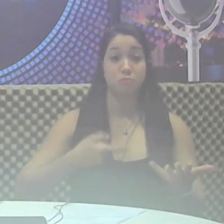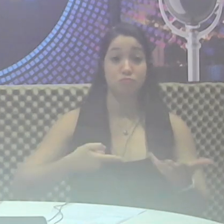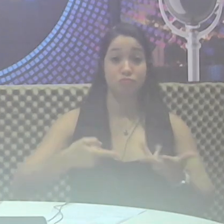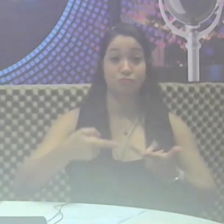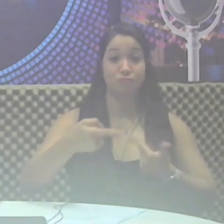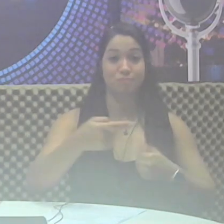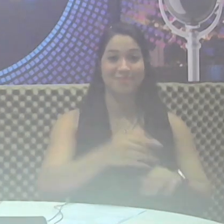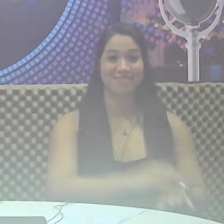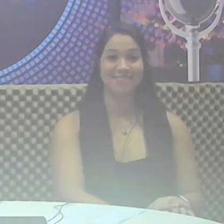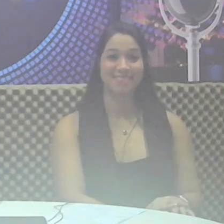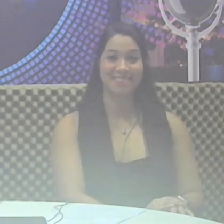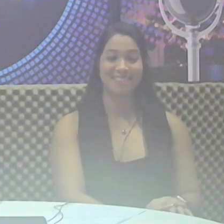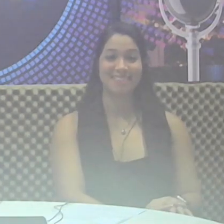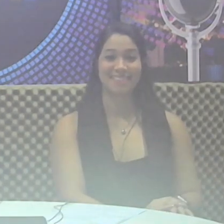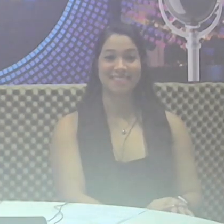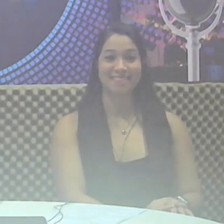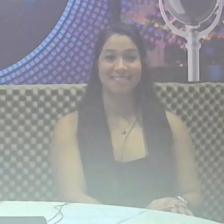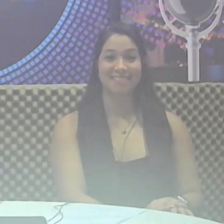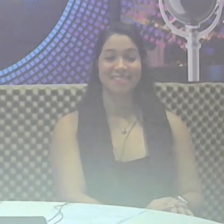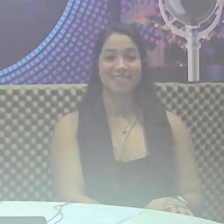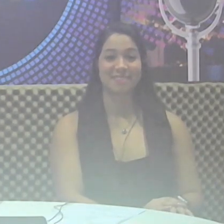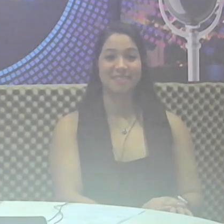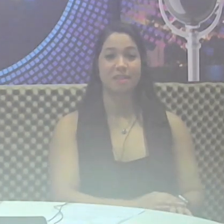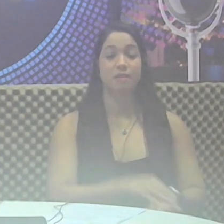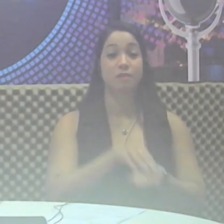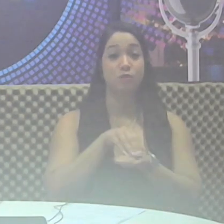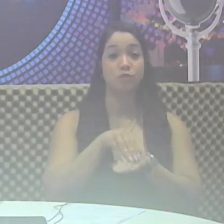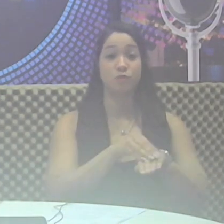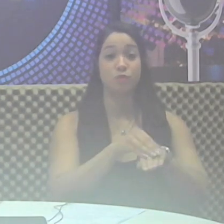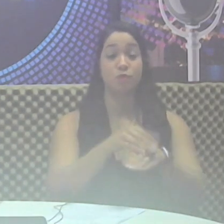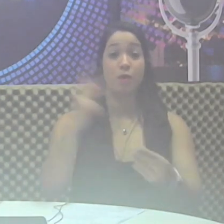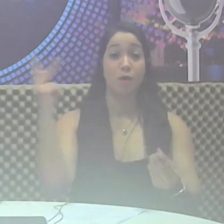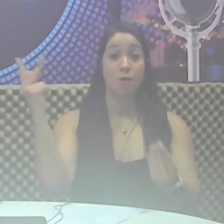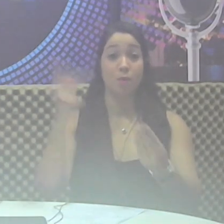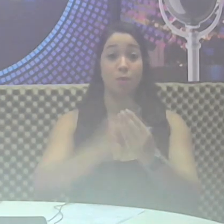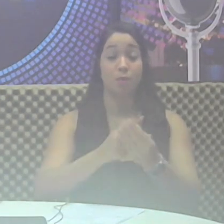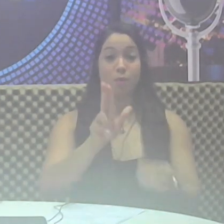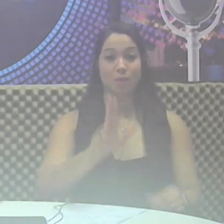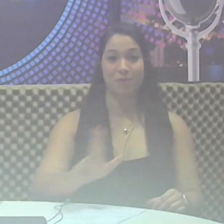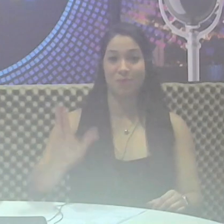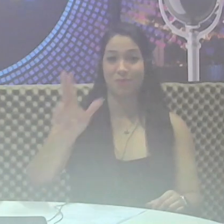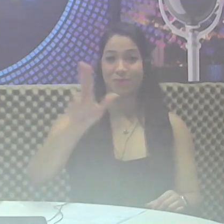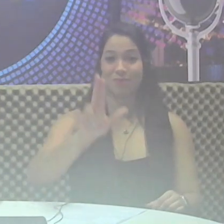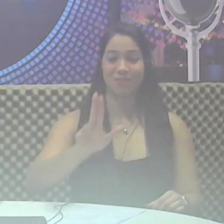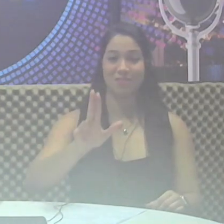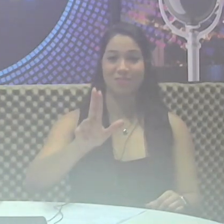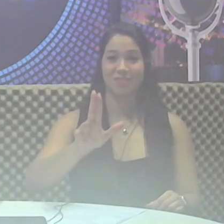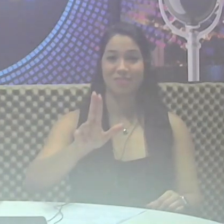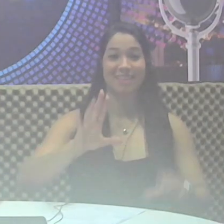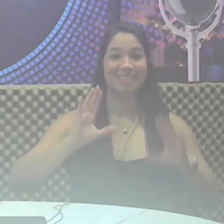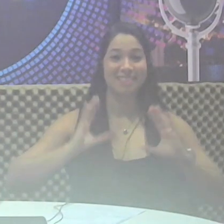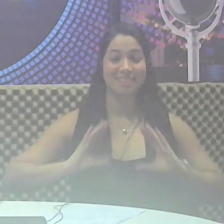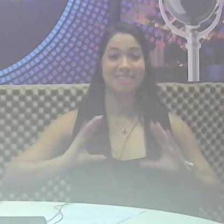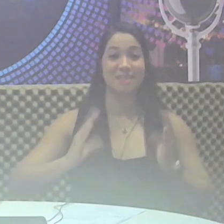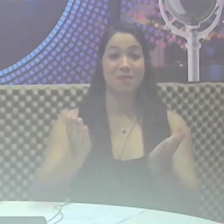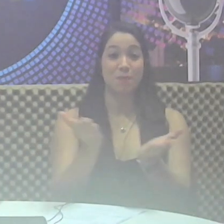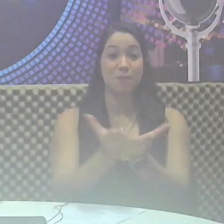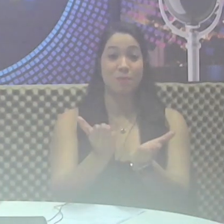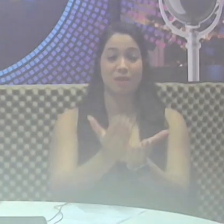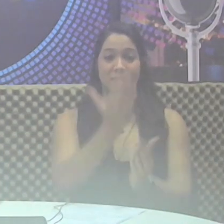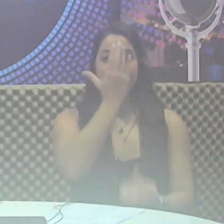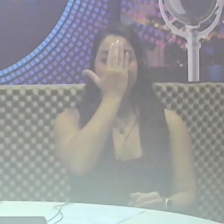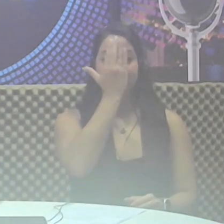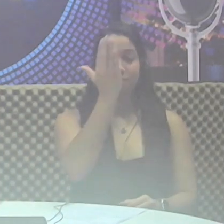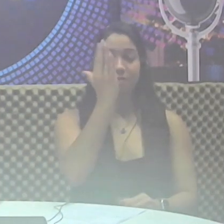outros. O serviço itinerante do Procon Uberlândia chega à Praça da Bíblia, em frente